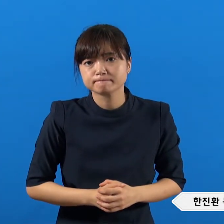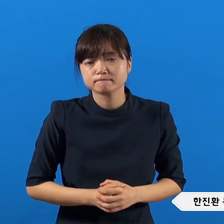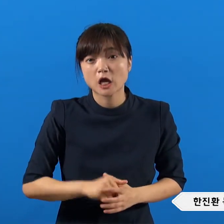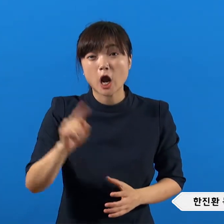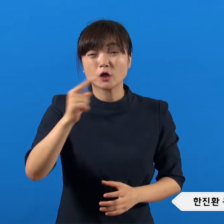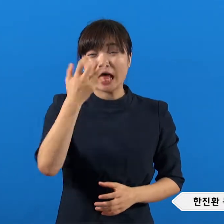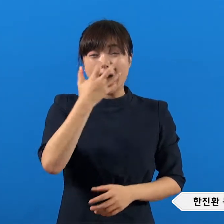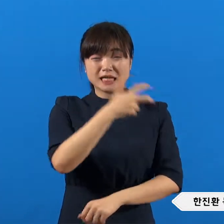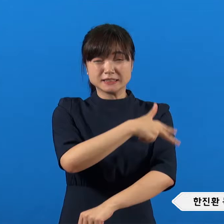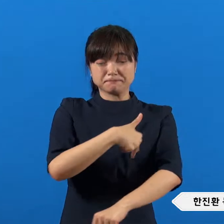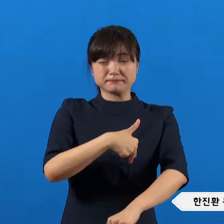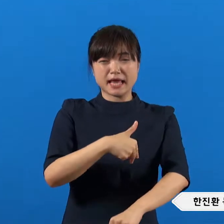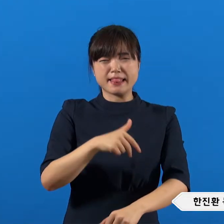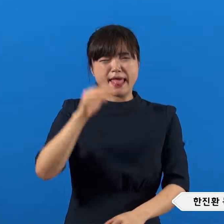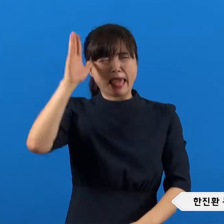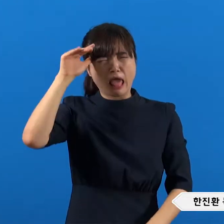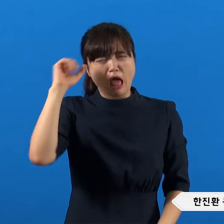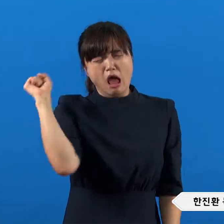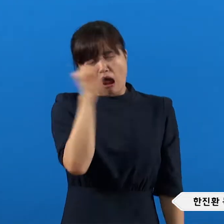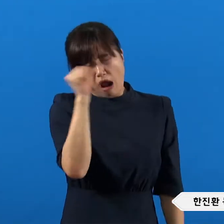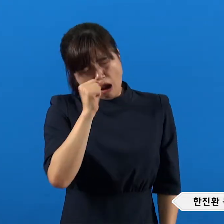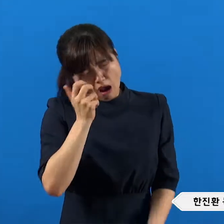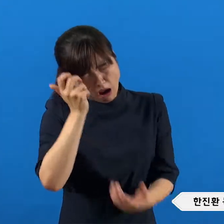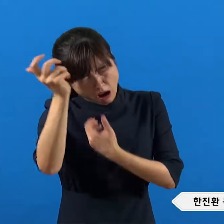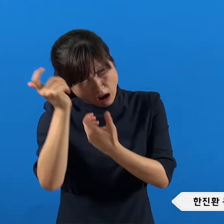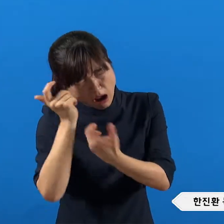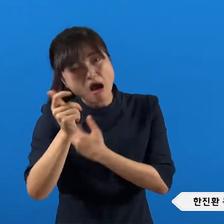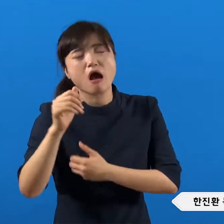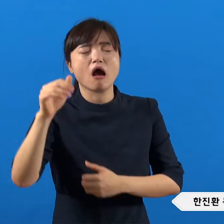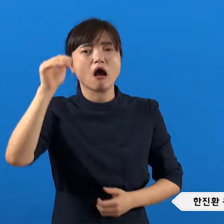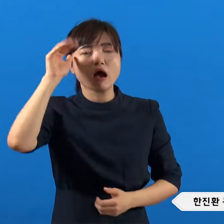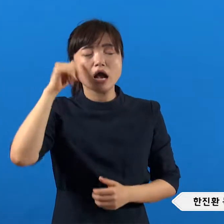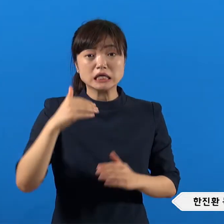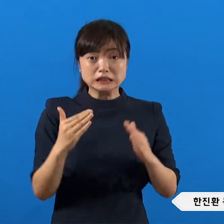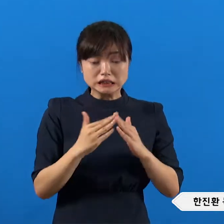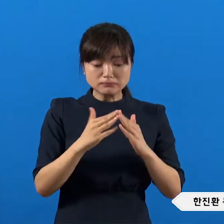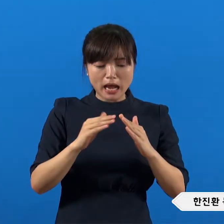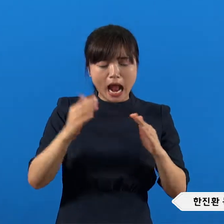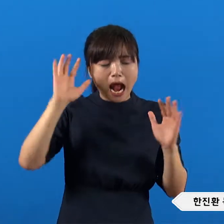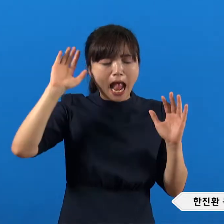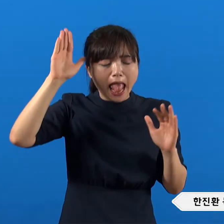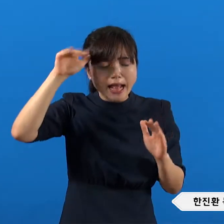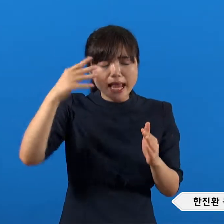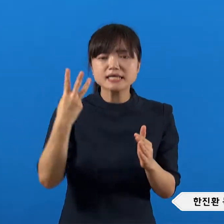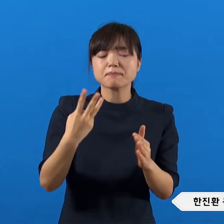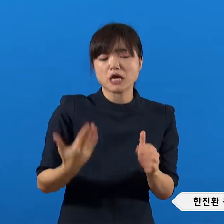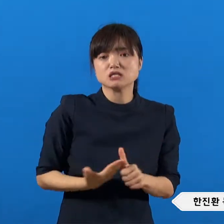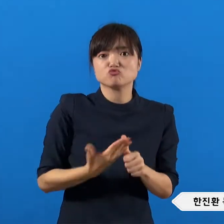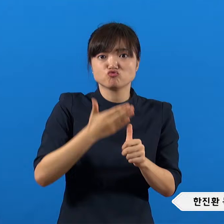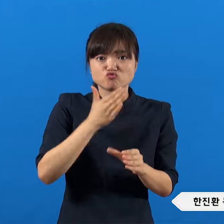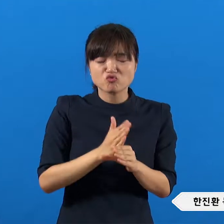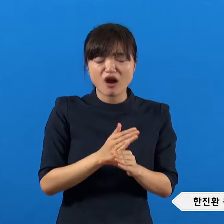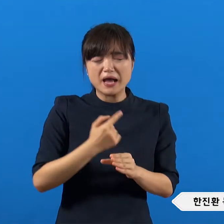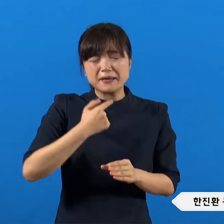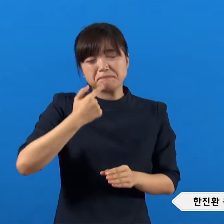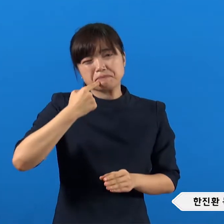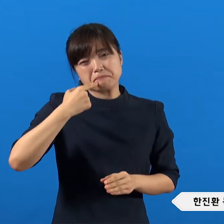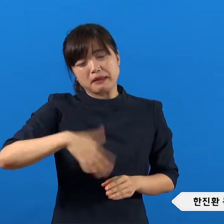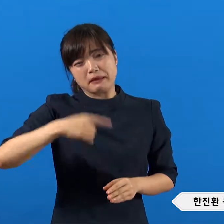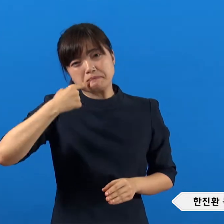어떤 집사는 애완견을 얼마나 좋아하는지, 집에 강아지를 3마리나 키우고 있으면서도 성이 안